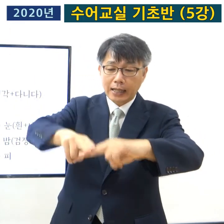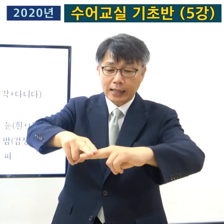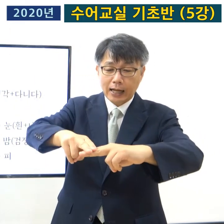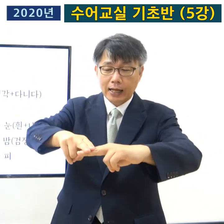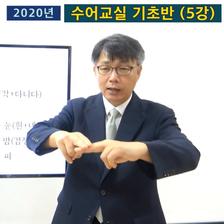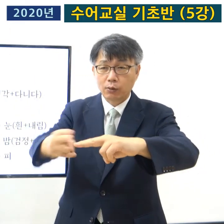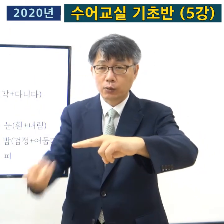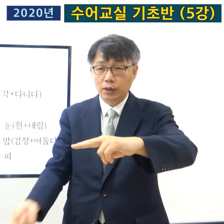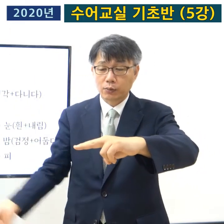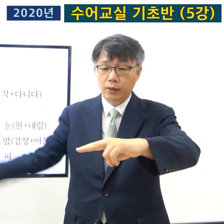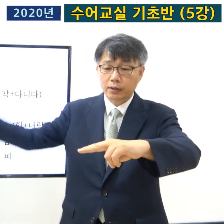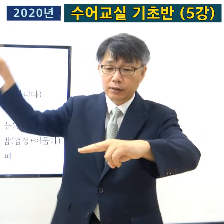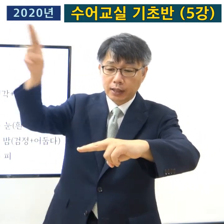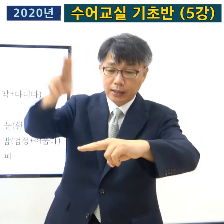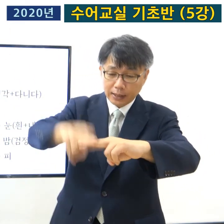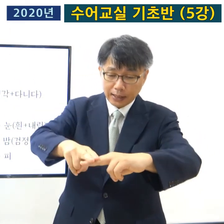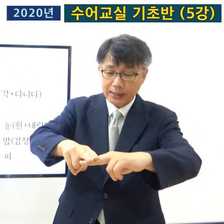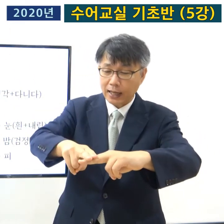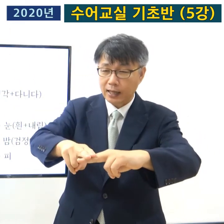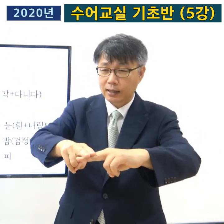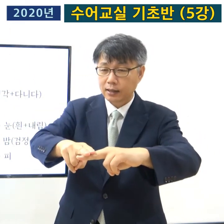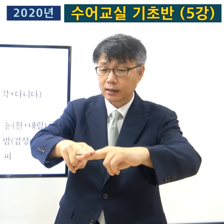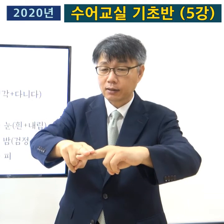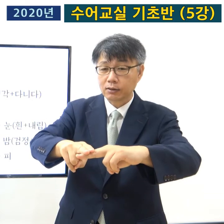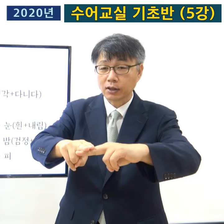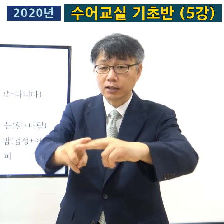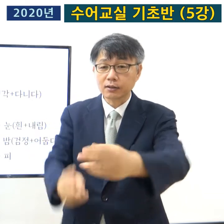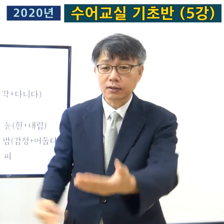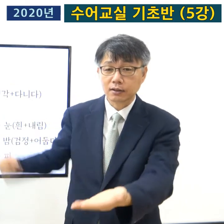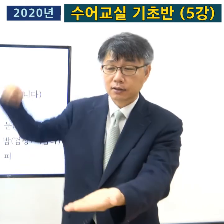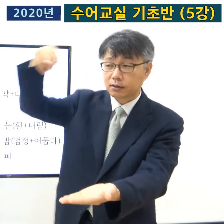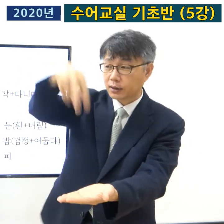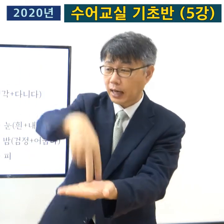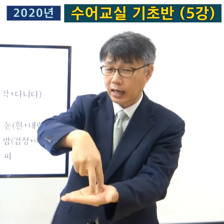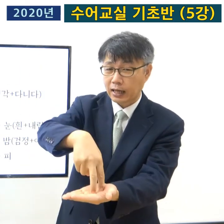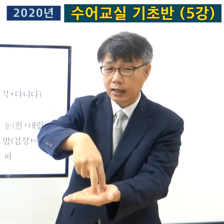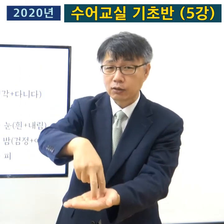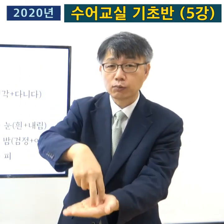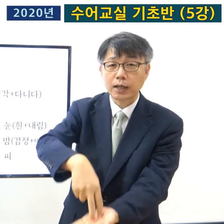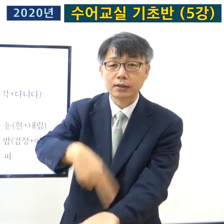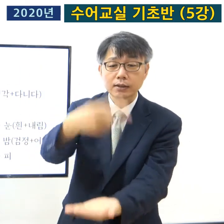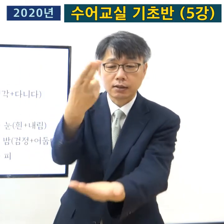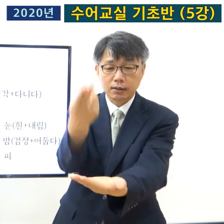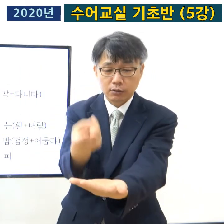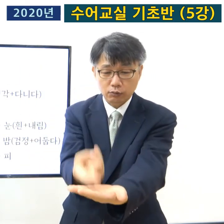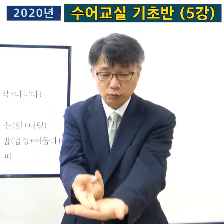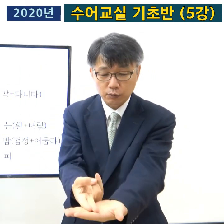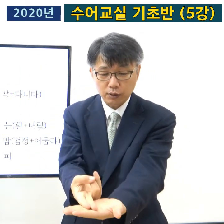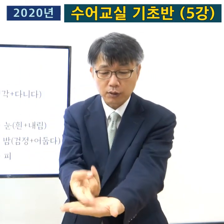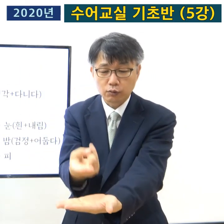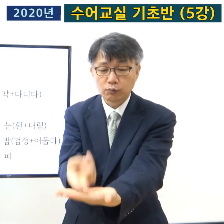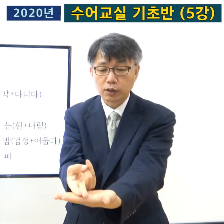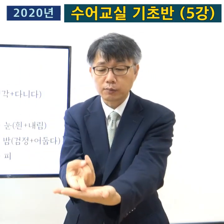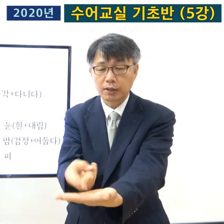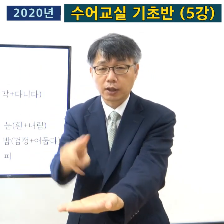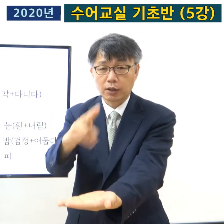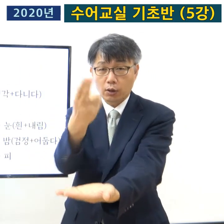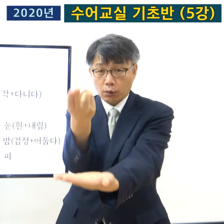앉다, 그대로 위에서 이렇게 탁 앉다. 서다는 서다. 눕다는 눕는 겁니다. 이렇게